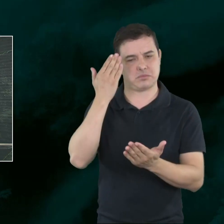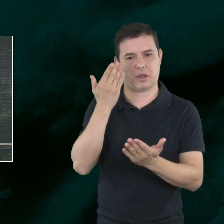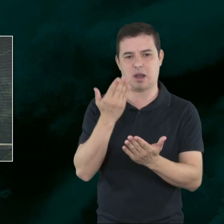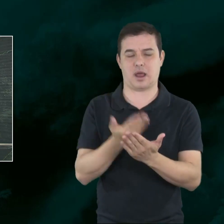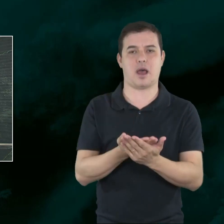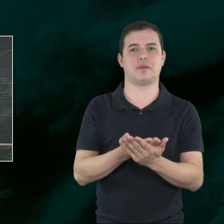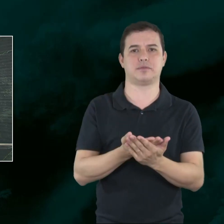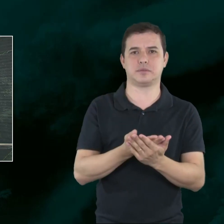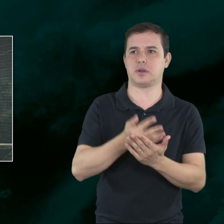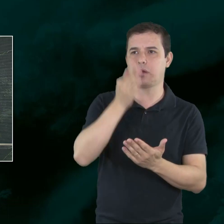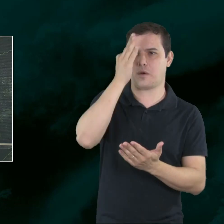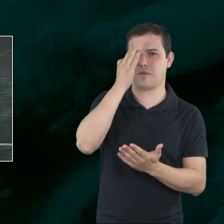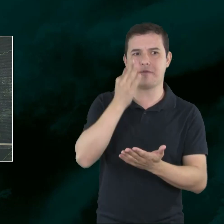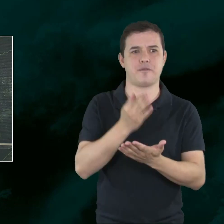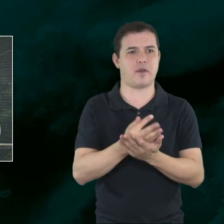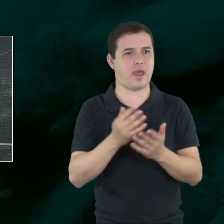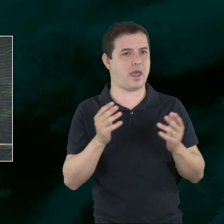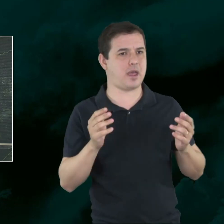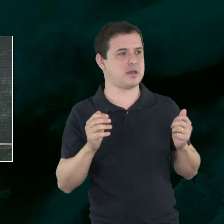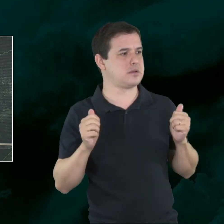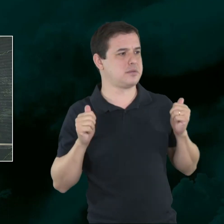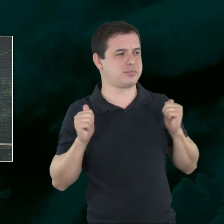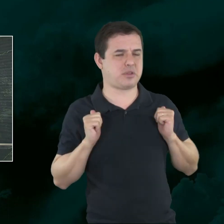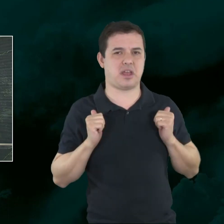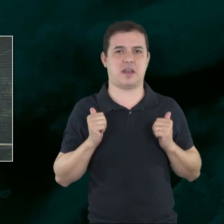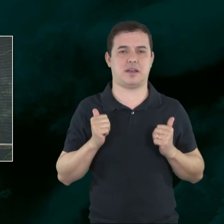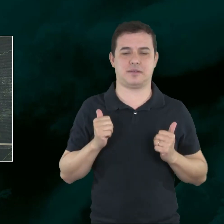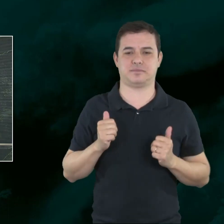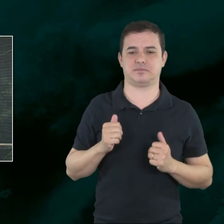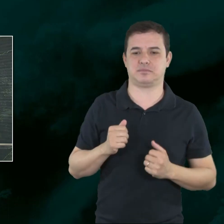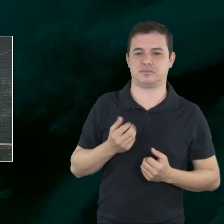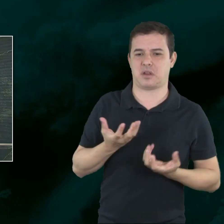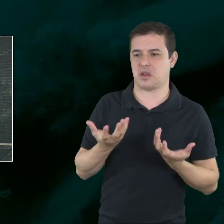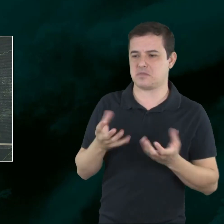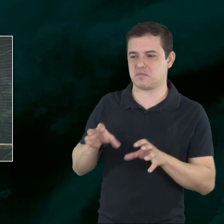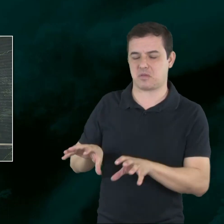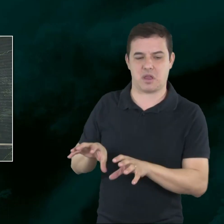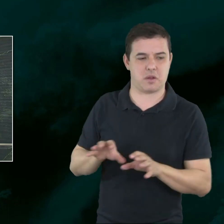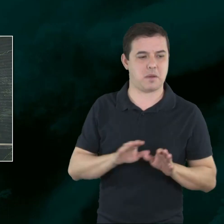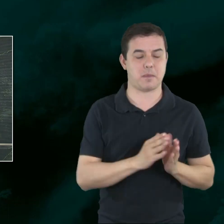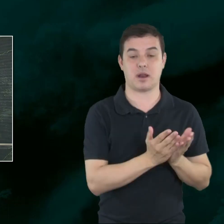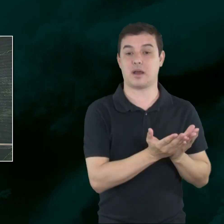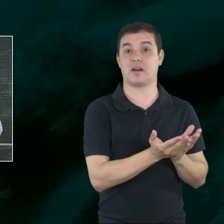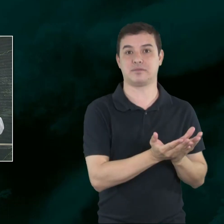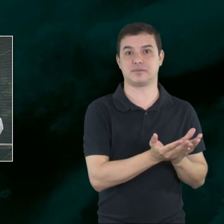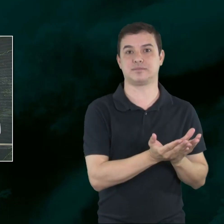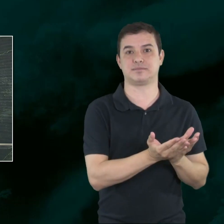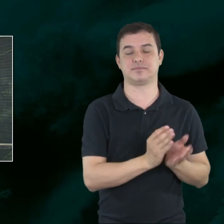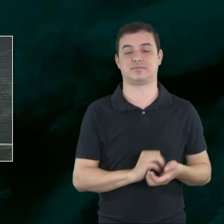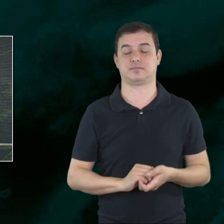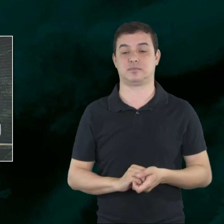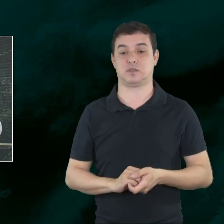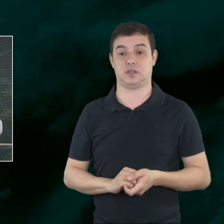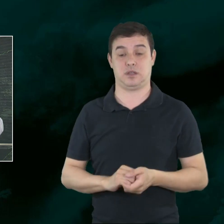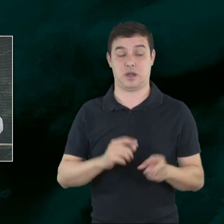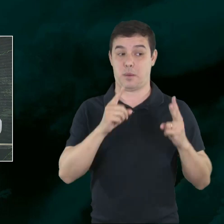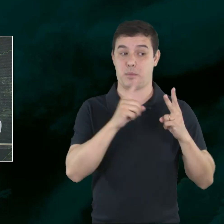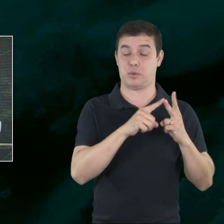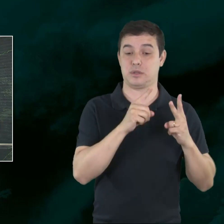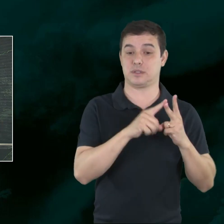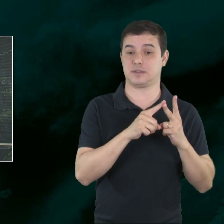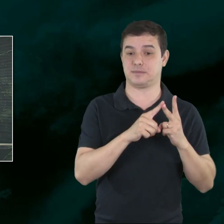em Cristo Jesus e também na palavra de Deus, tá? Essa é uma primeira etapa. E na segunda etapa,